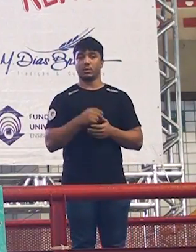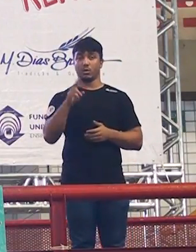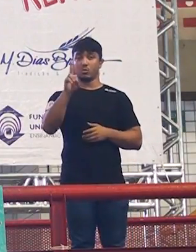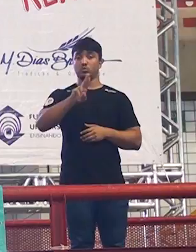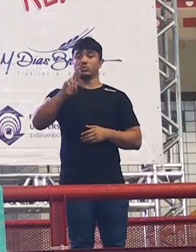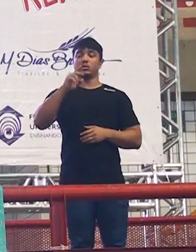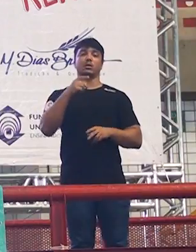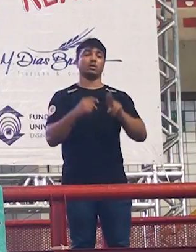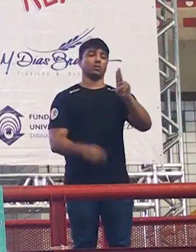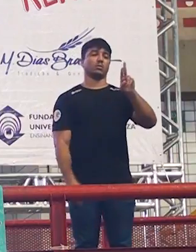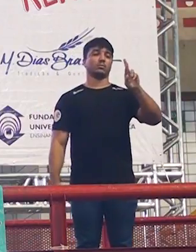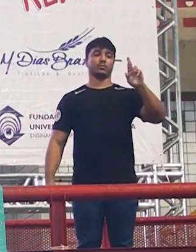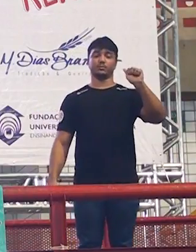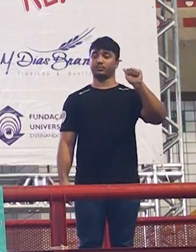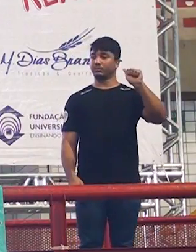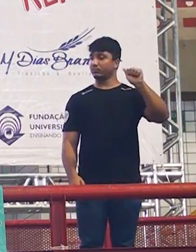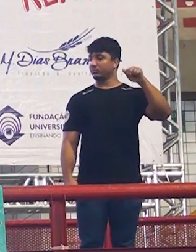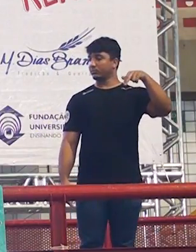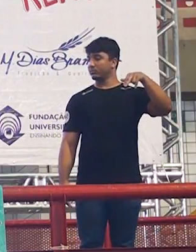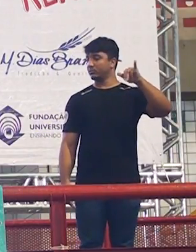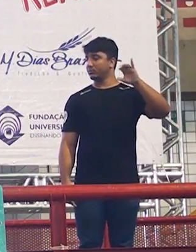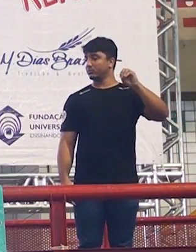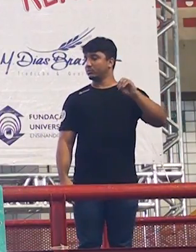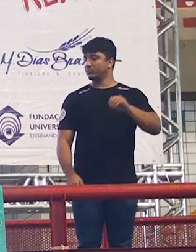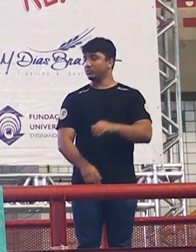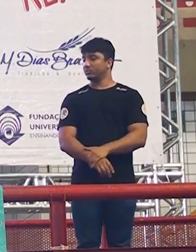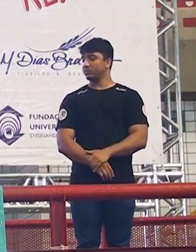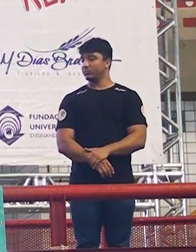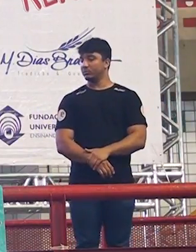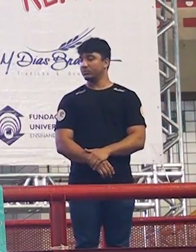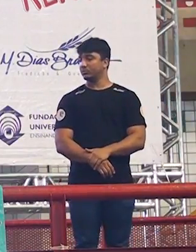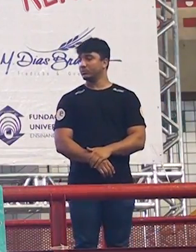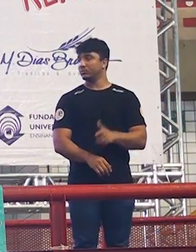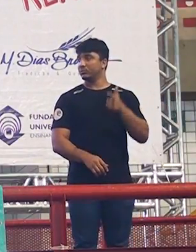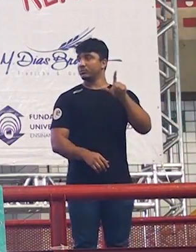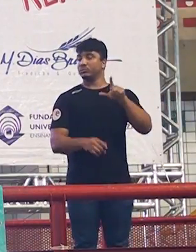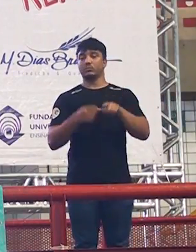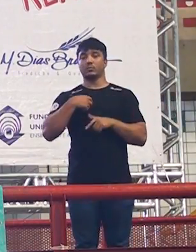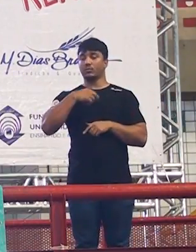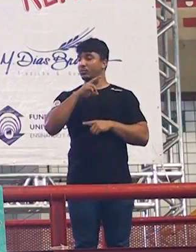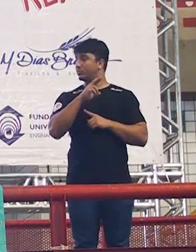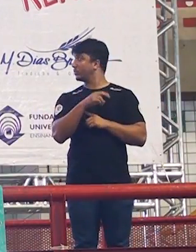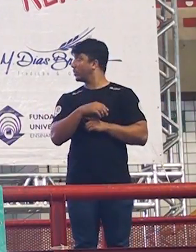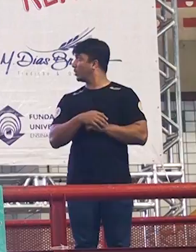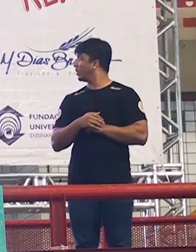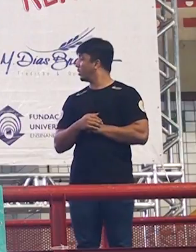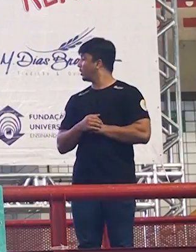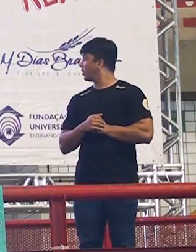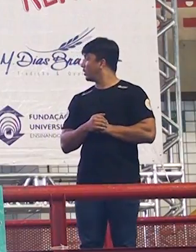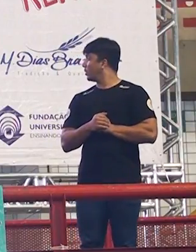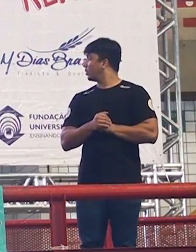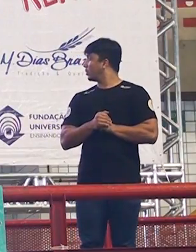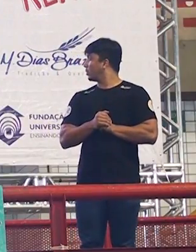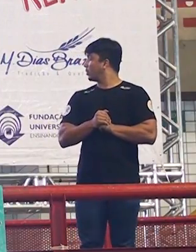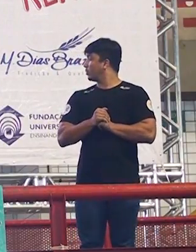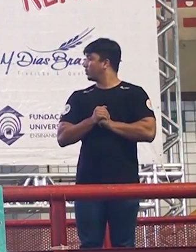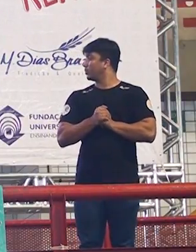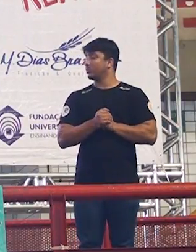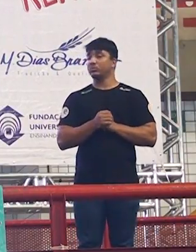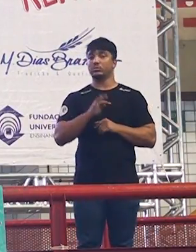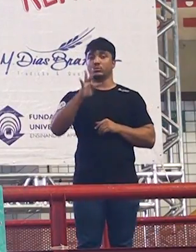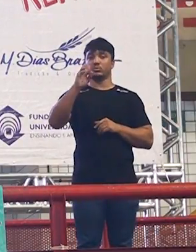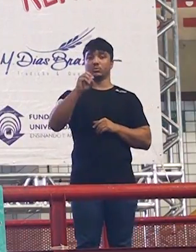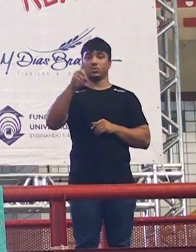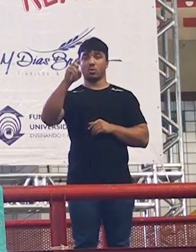Urânio. Mas existem outros. Além do urânio, você tem o tório e o plutônio. São os 3